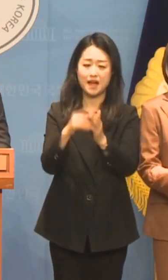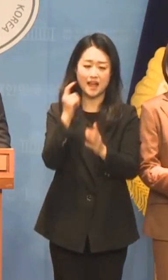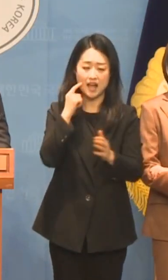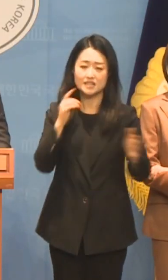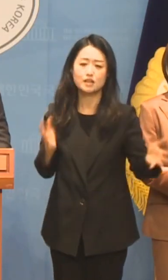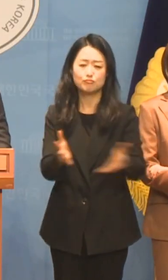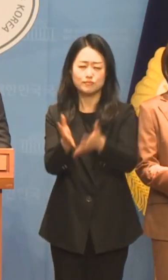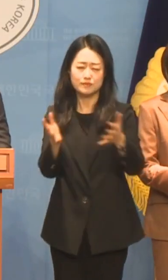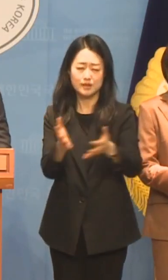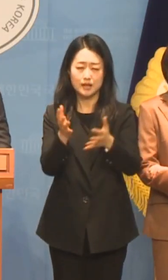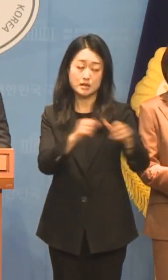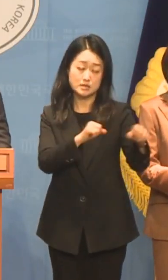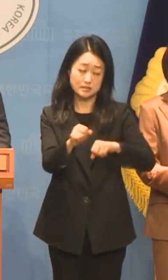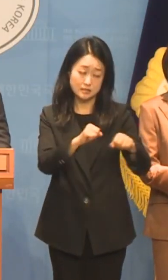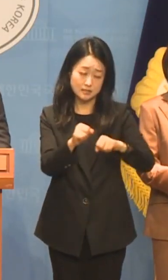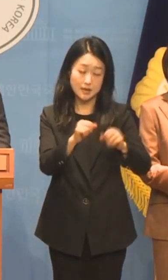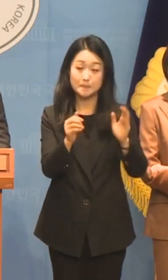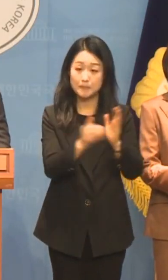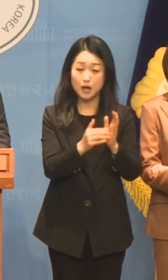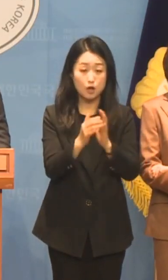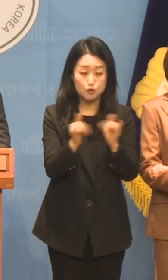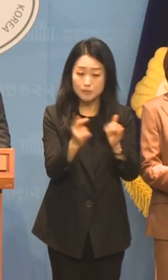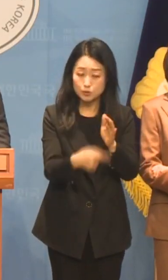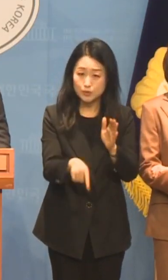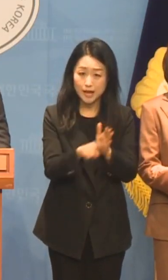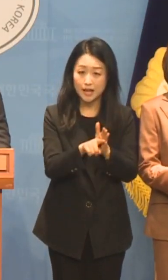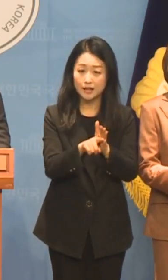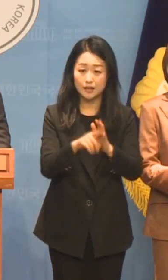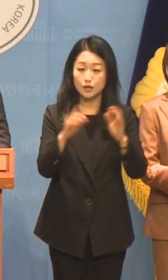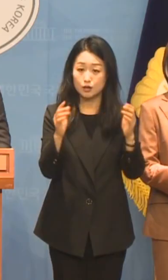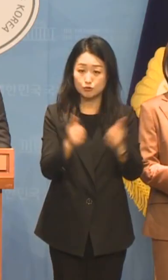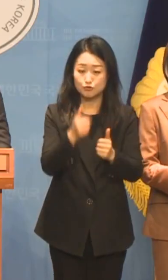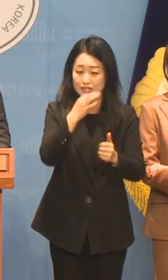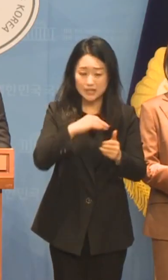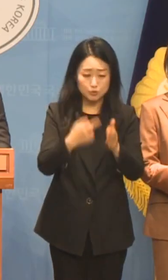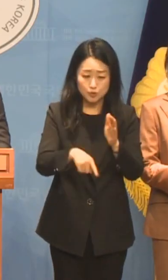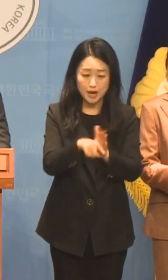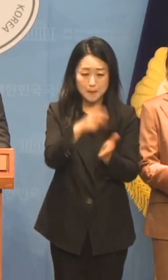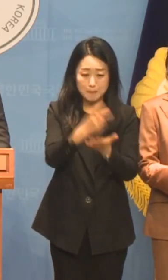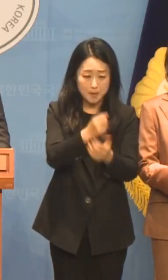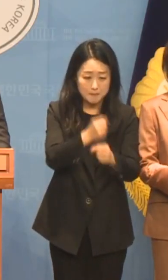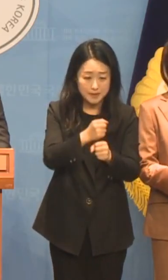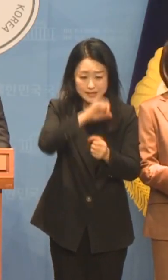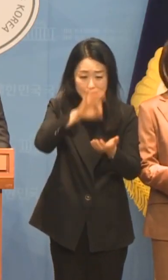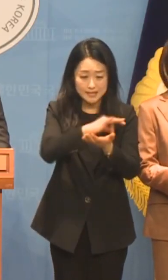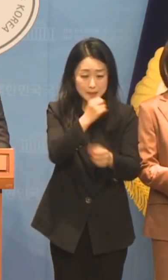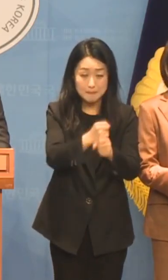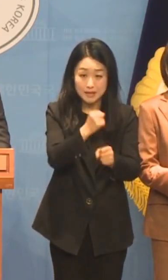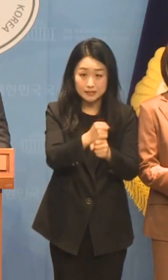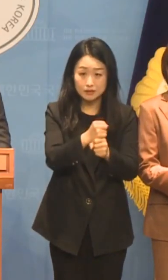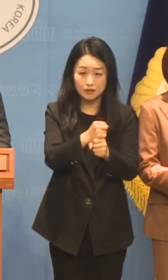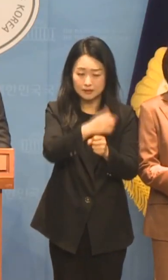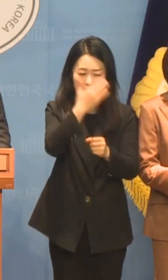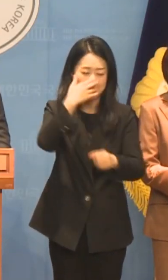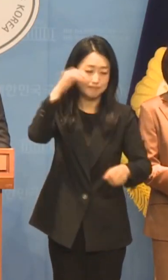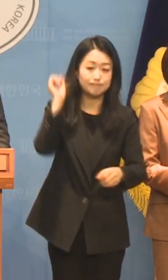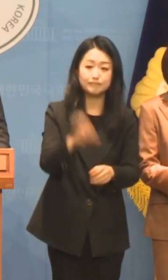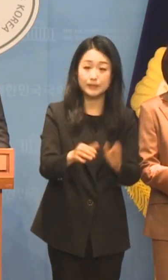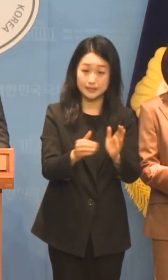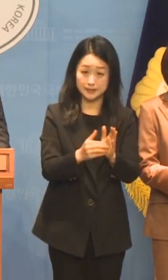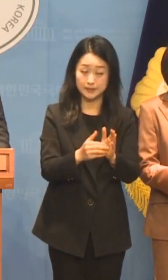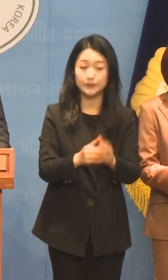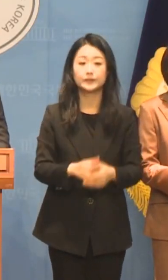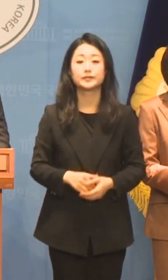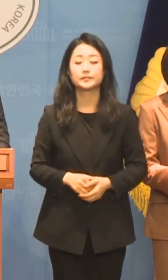선동에 앞장서 왔습니다. 국민을 위한 그리고 국익을 위한 입법과 예산은 철저히 외면해